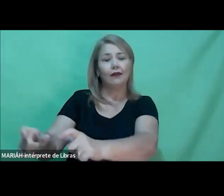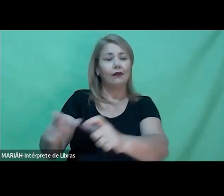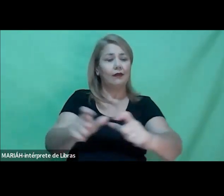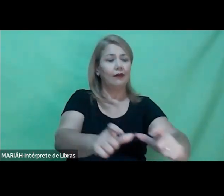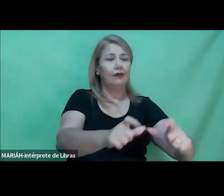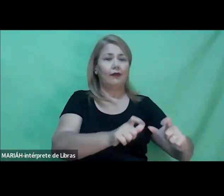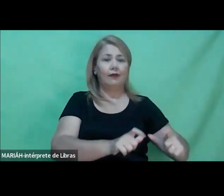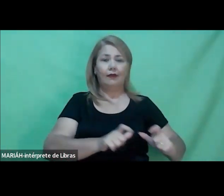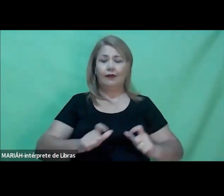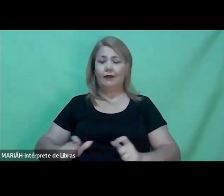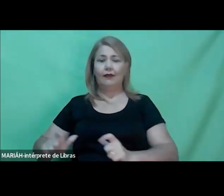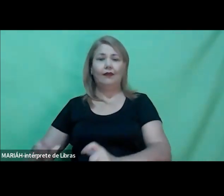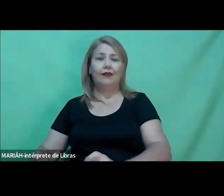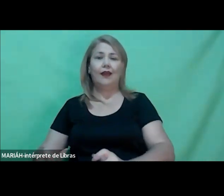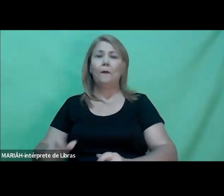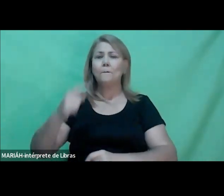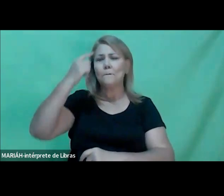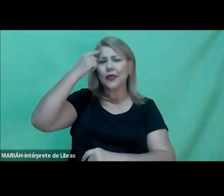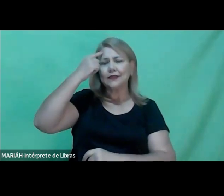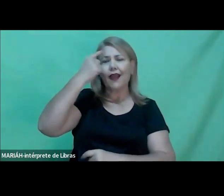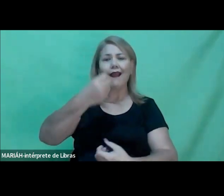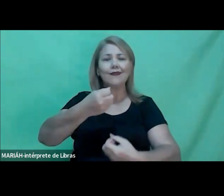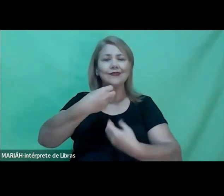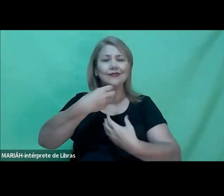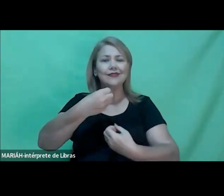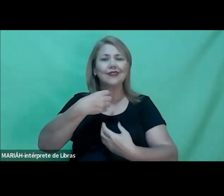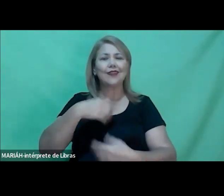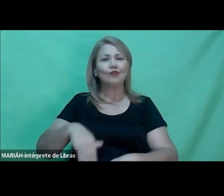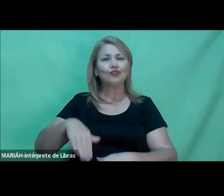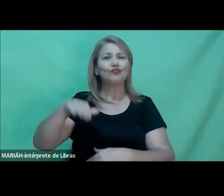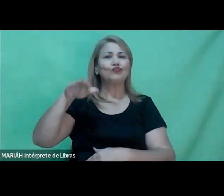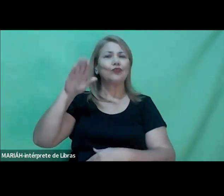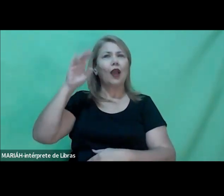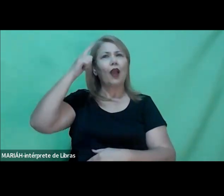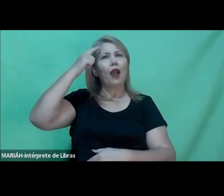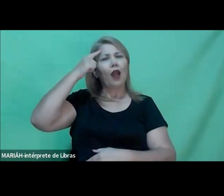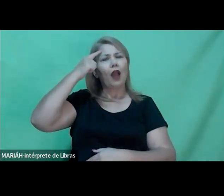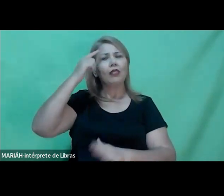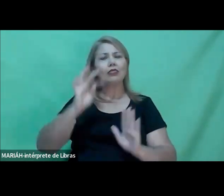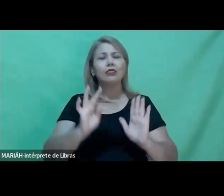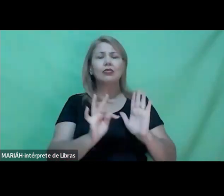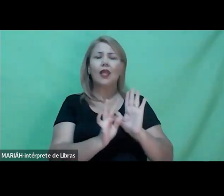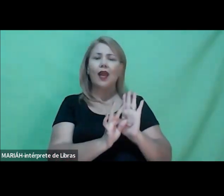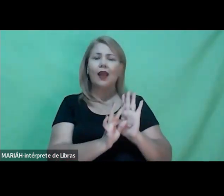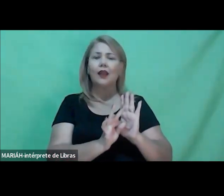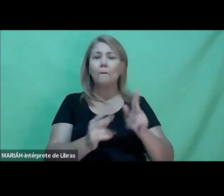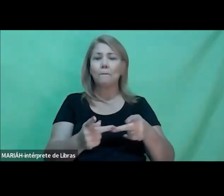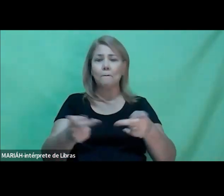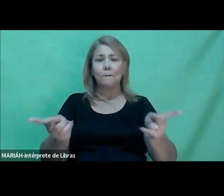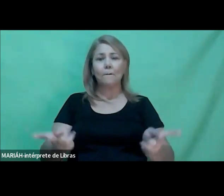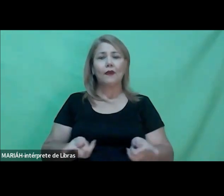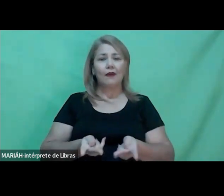utilizar la técnica de la ubicación de los números del reloj en el plato no en la parte de arriba del plato